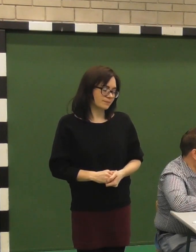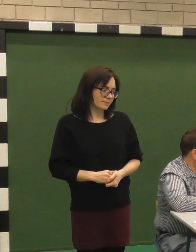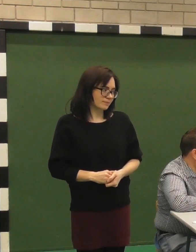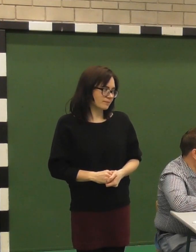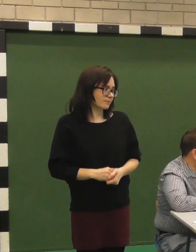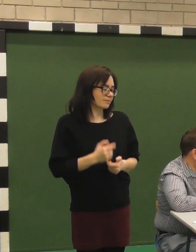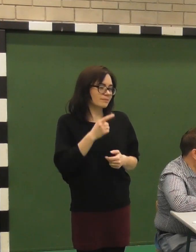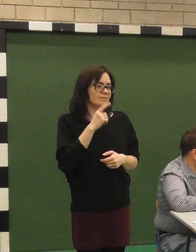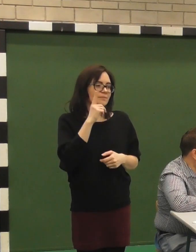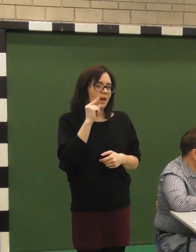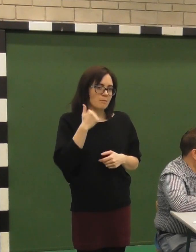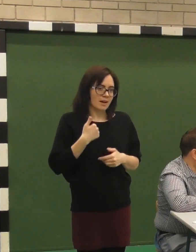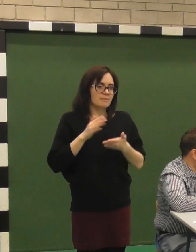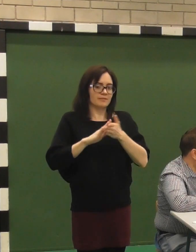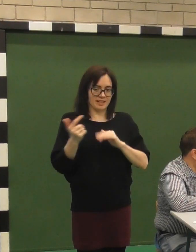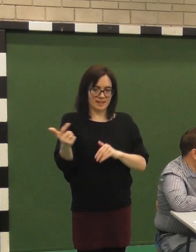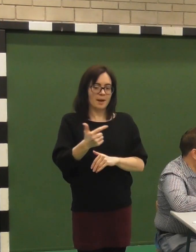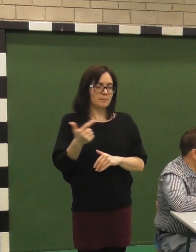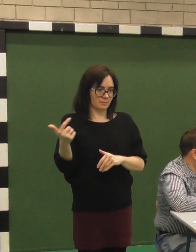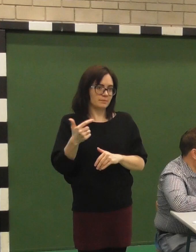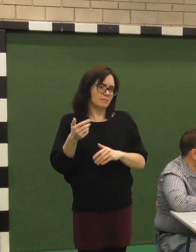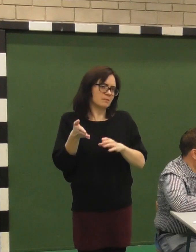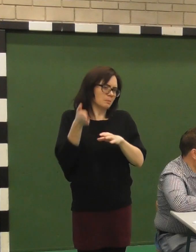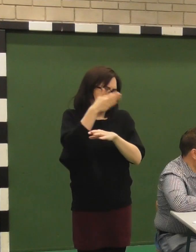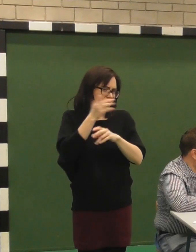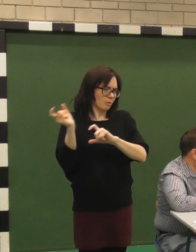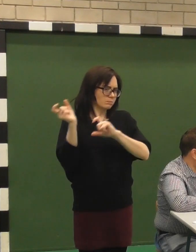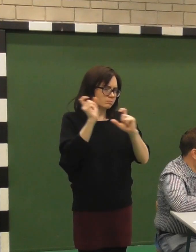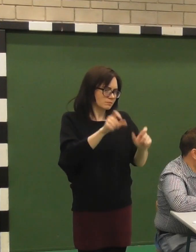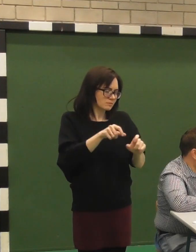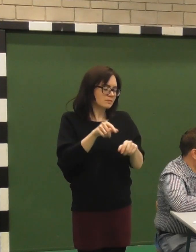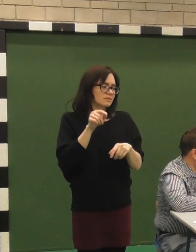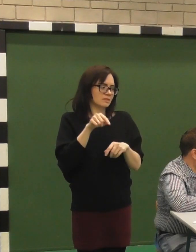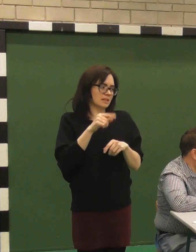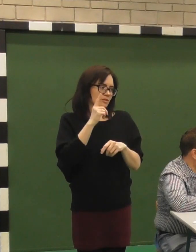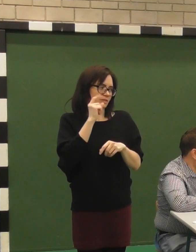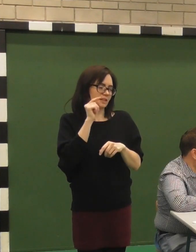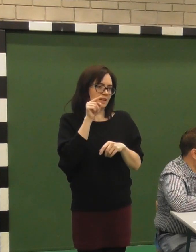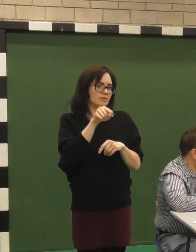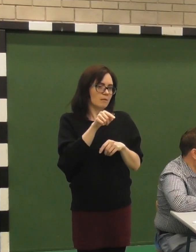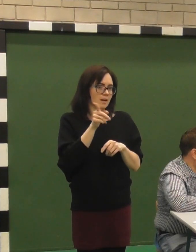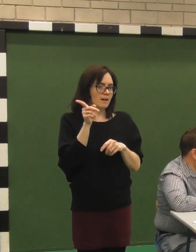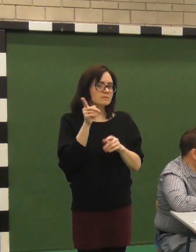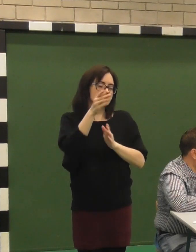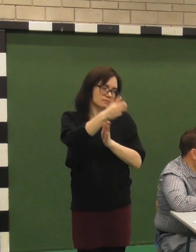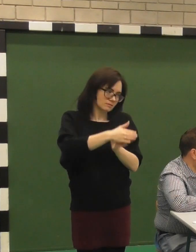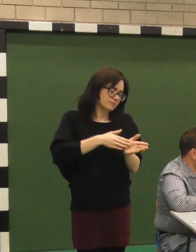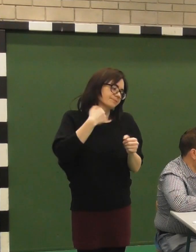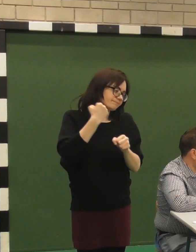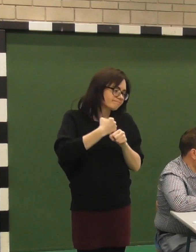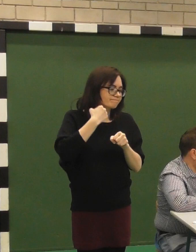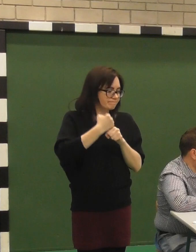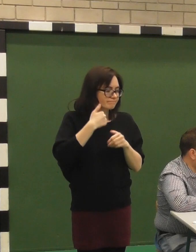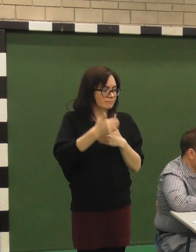Édesapám és a férjem, ő korábban hazajöttek, és akkor édesapám elkezdett dolgozni.